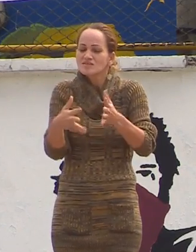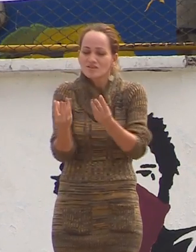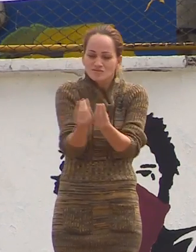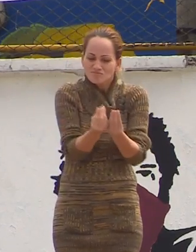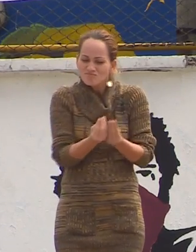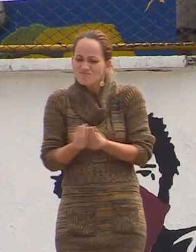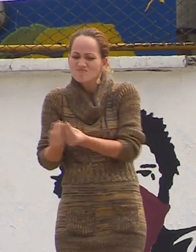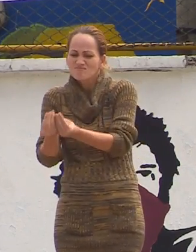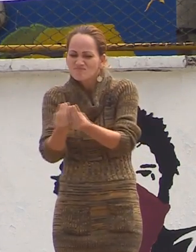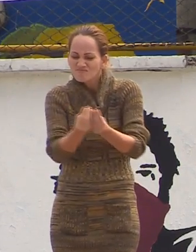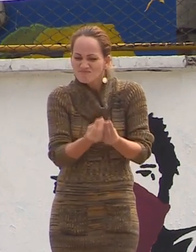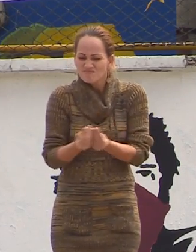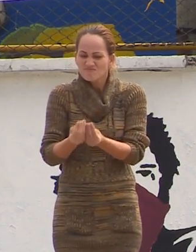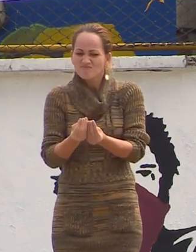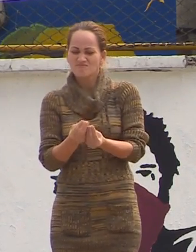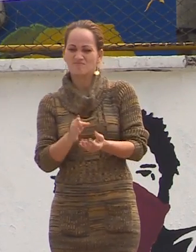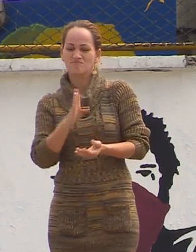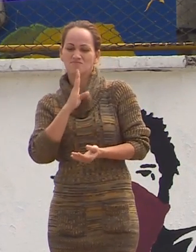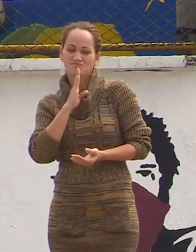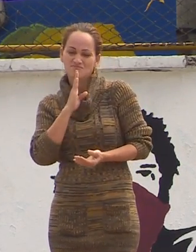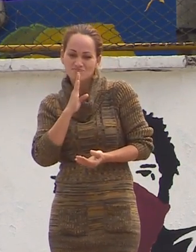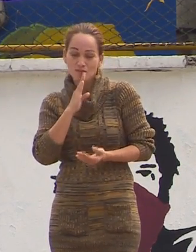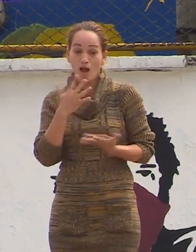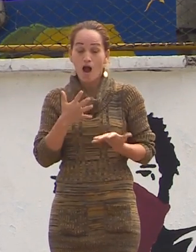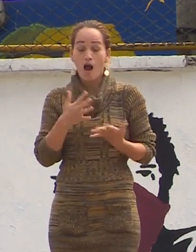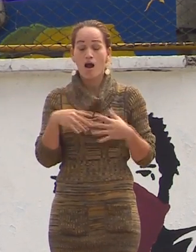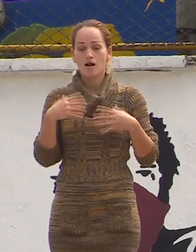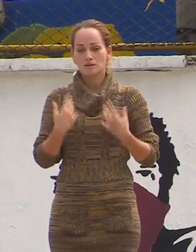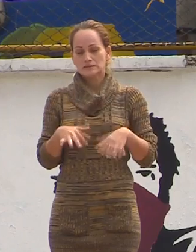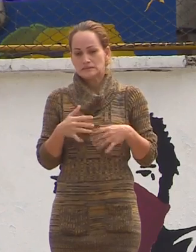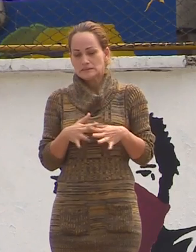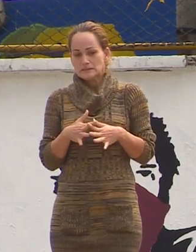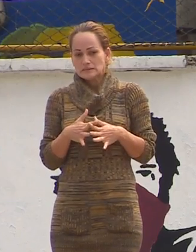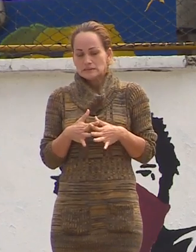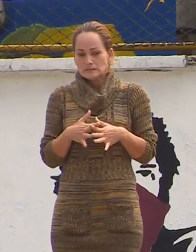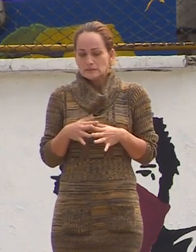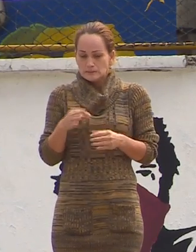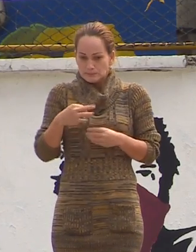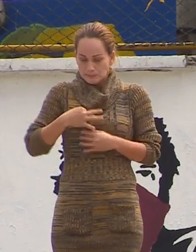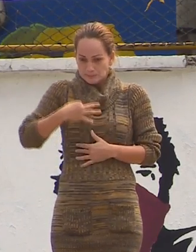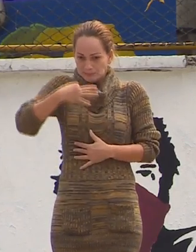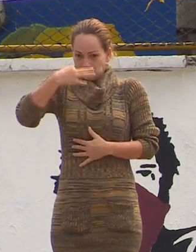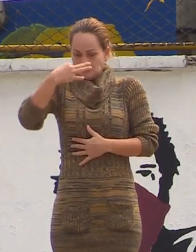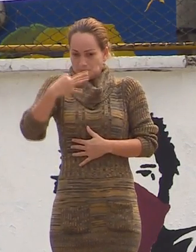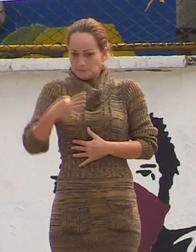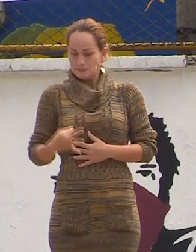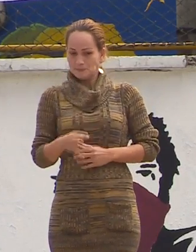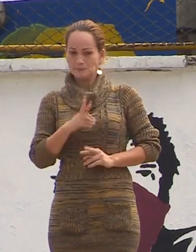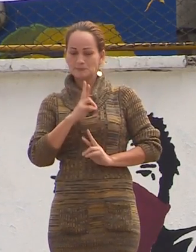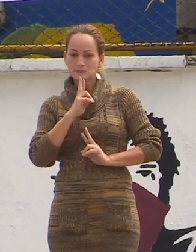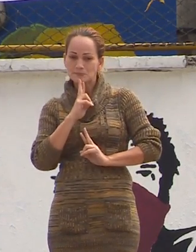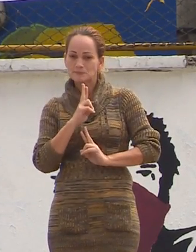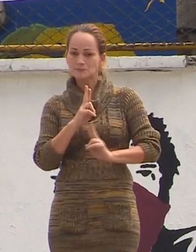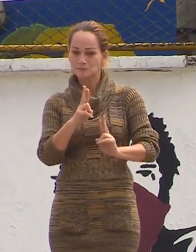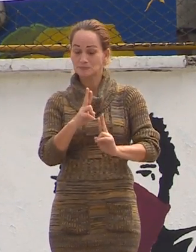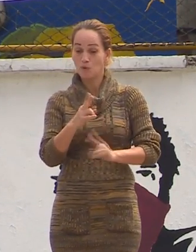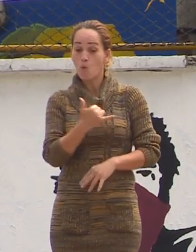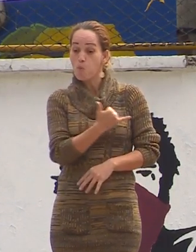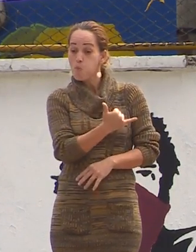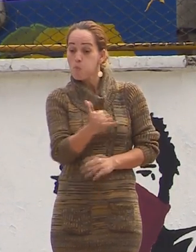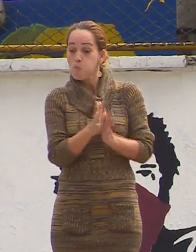es justamente la de responder éticamente a la existencia del